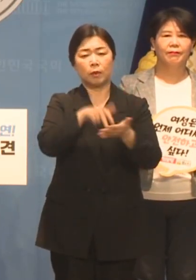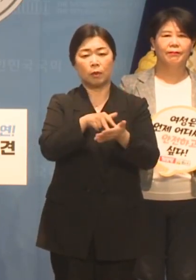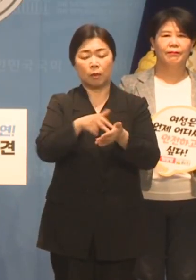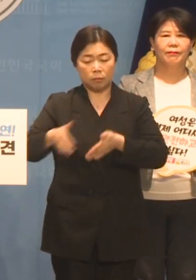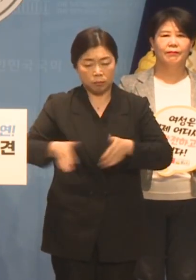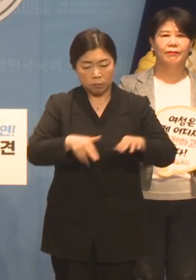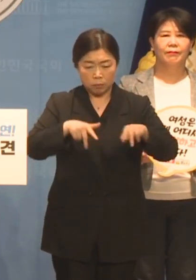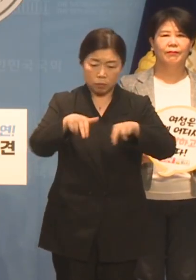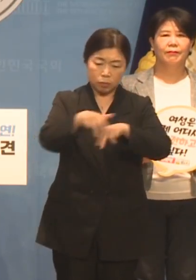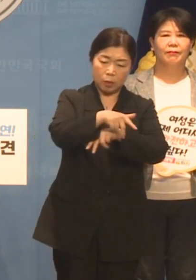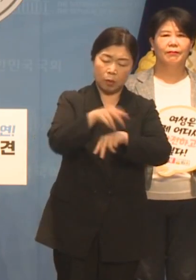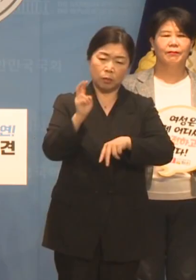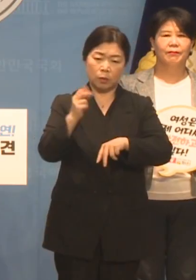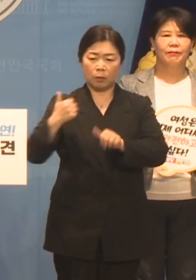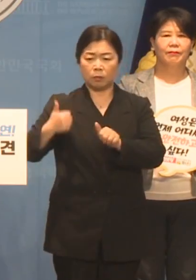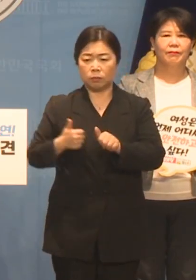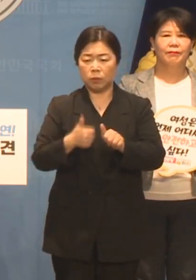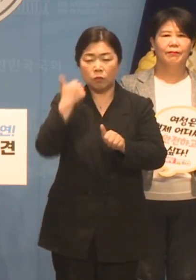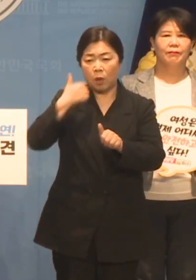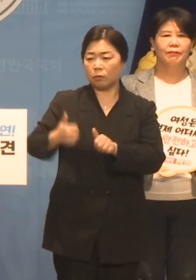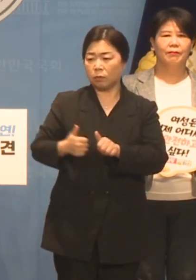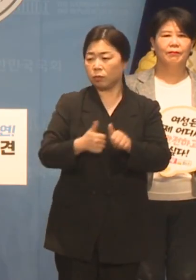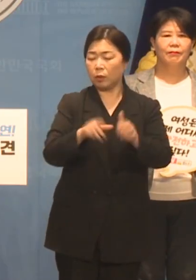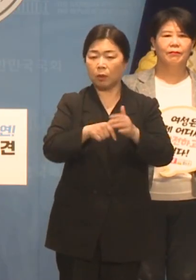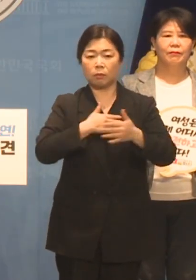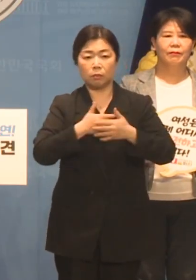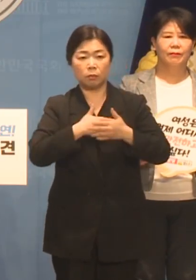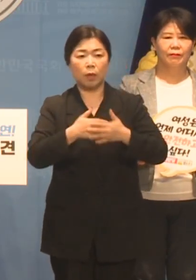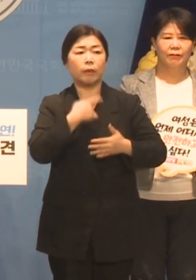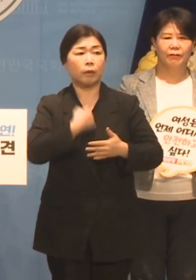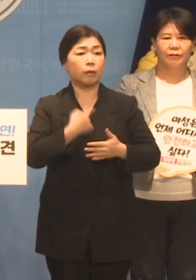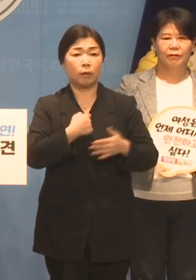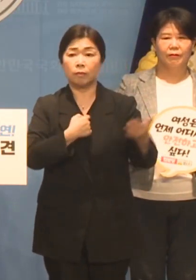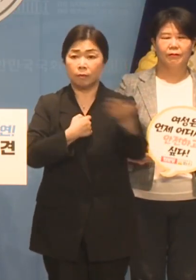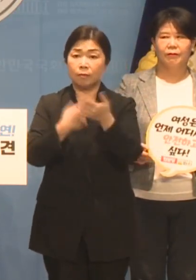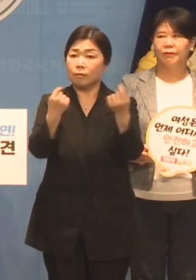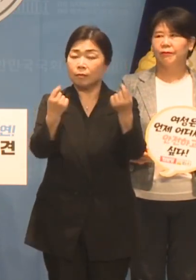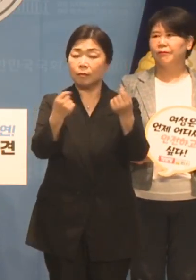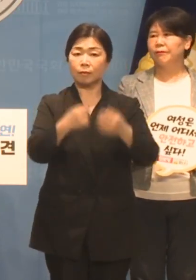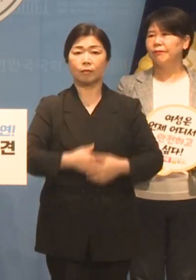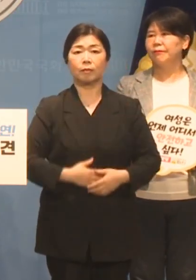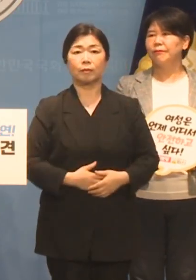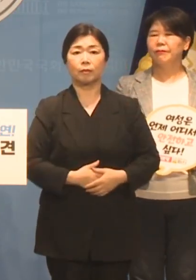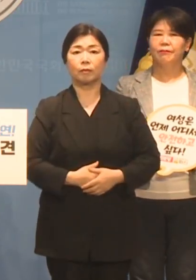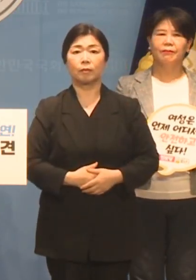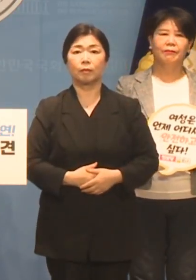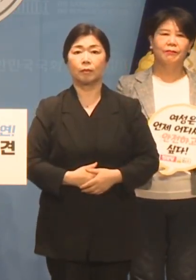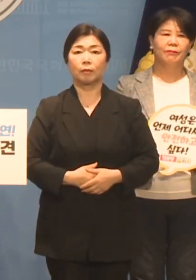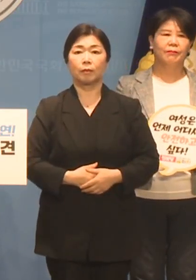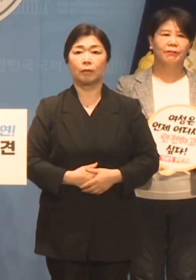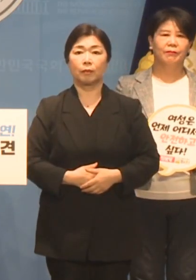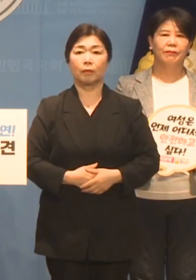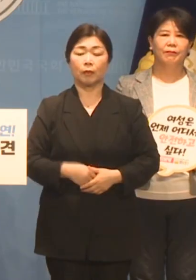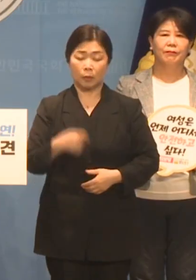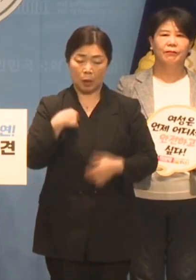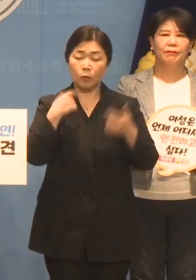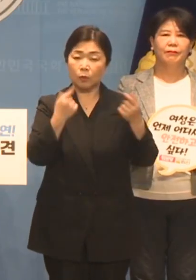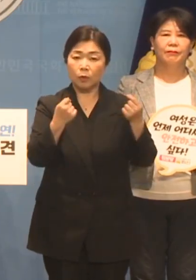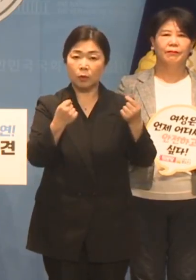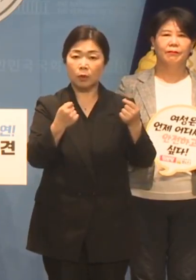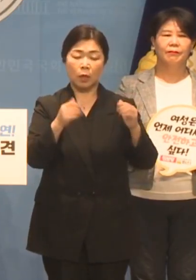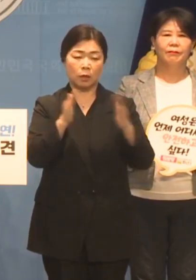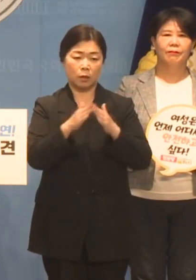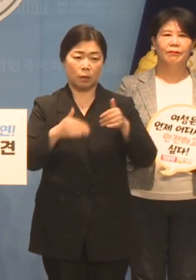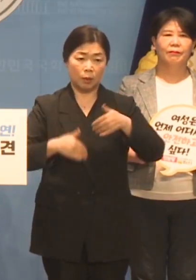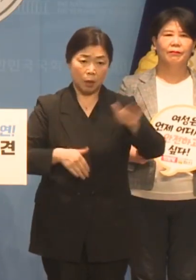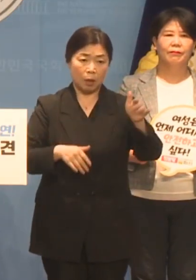가다가 혹여나 뒤에 따라오는 사람이 있을 때 불안했던 경험 다들 한 번쯤은 있으실 것입니다. 저 또한 집 가는